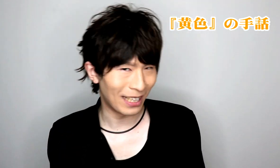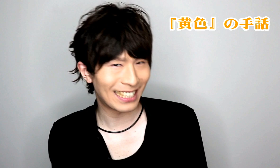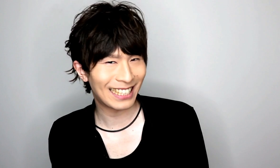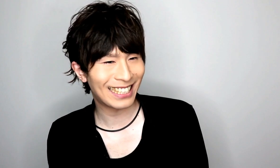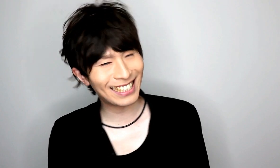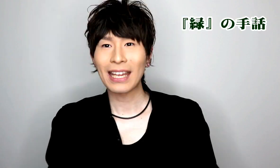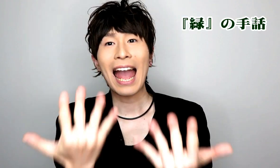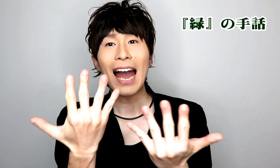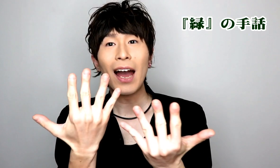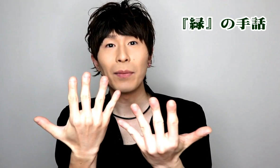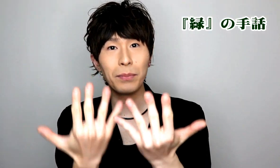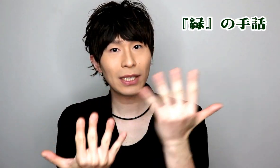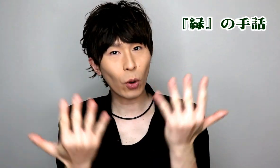。緑、